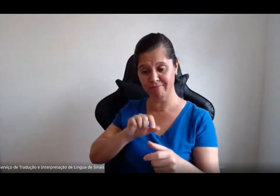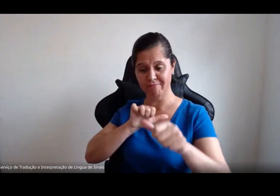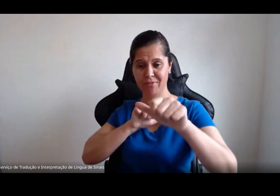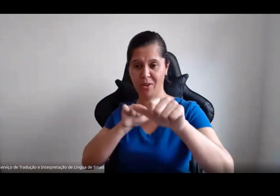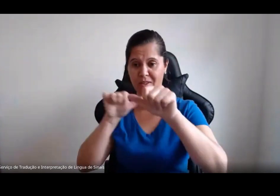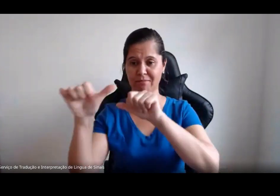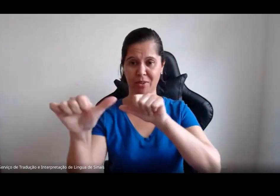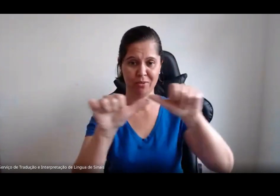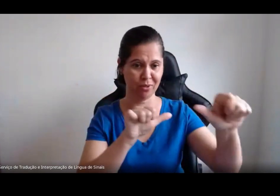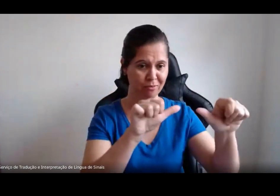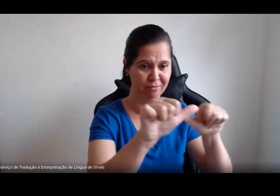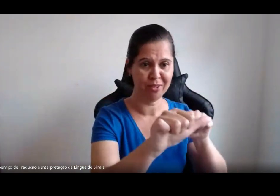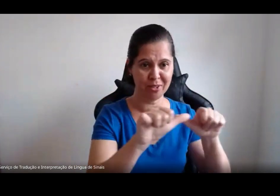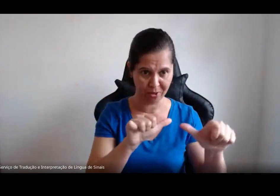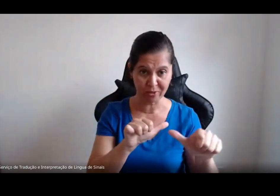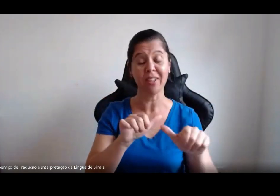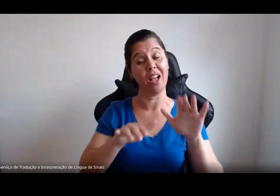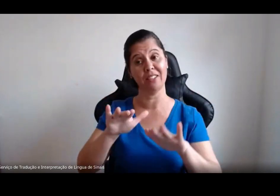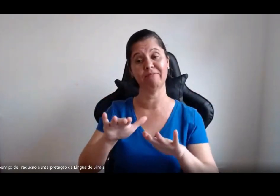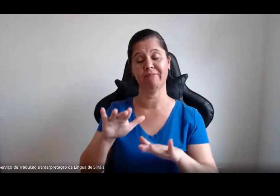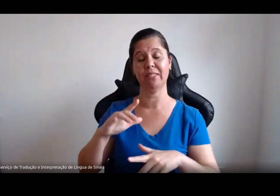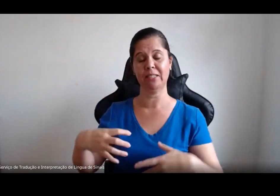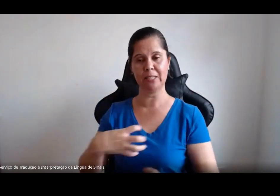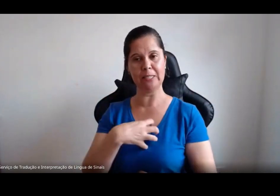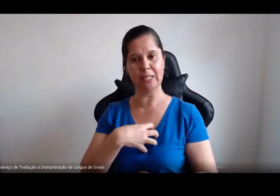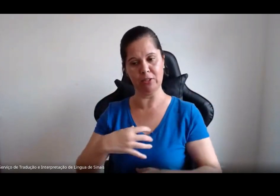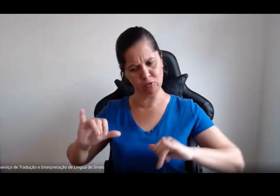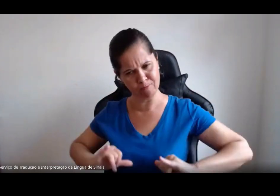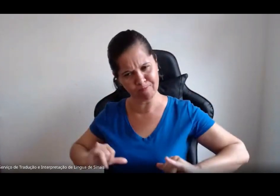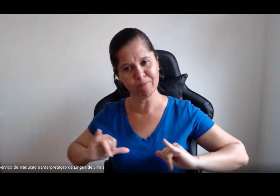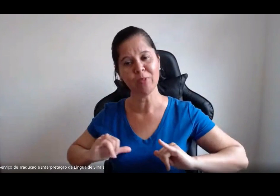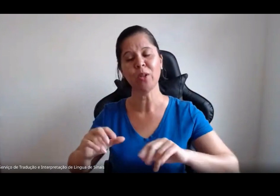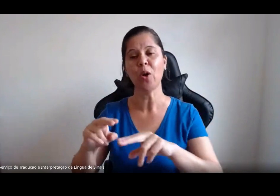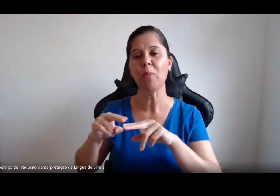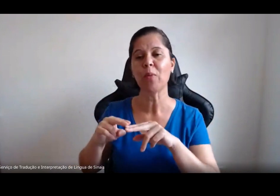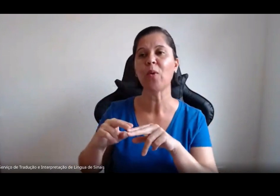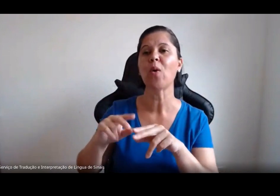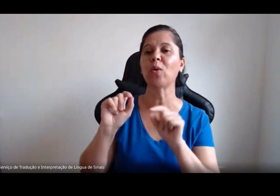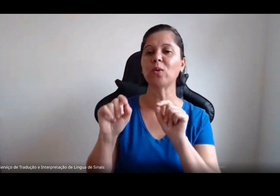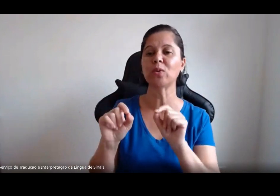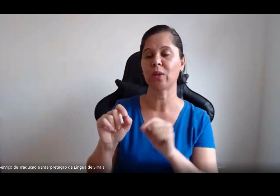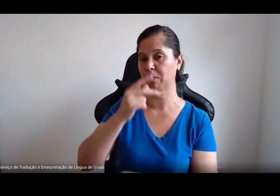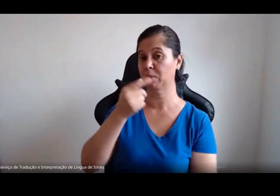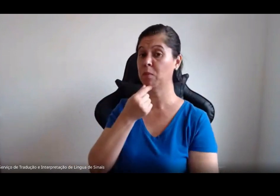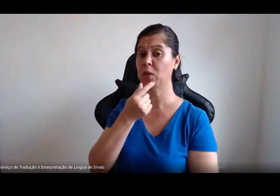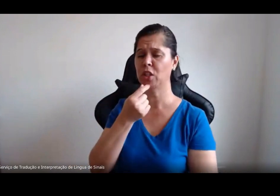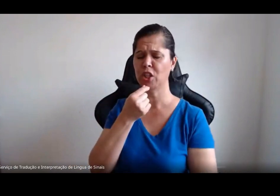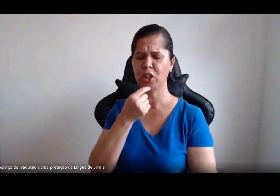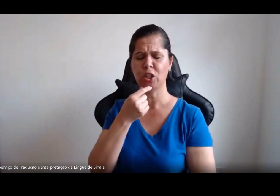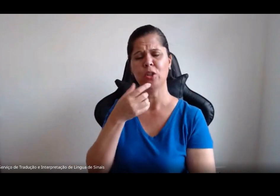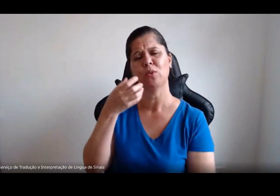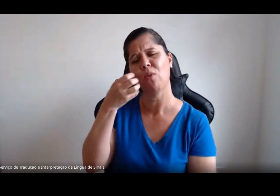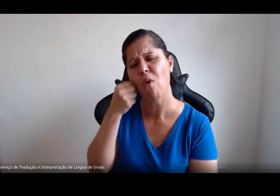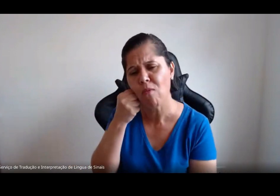que conseguem, a duras penas, delas escapar. Foi o caso de Boris Cyrulnik. Órfão de